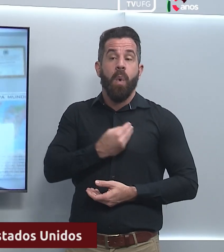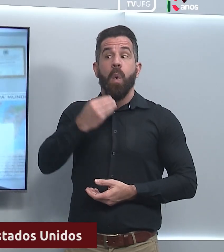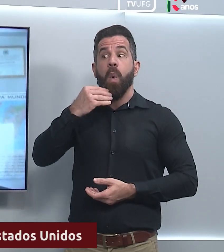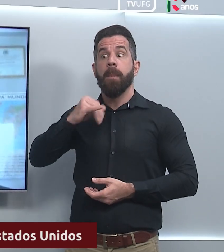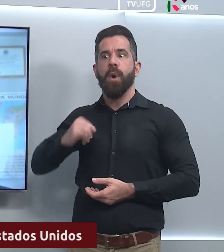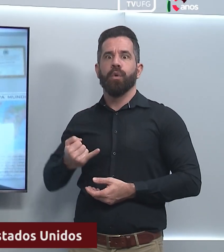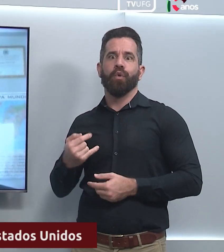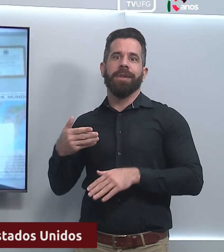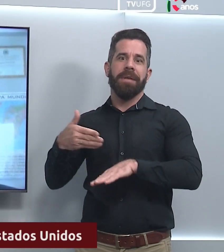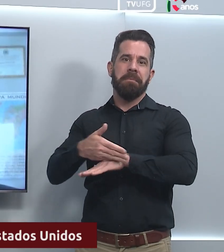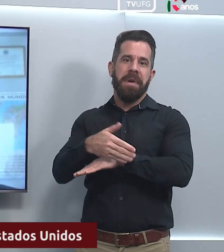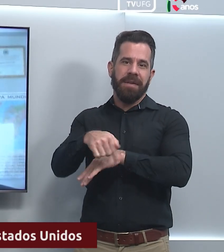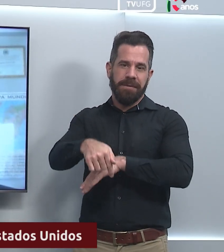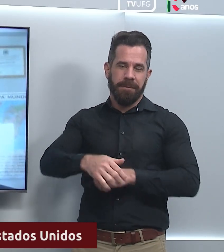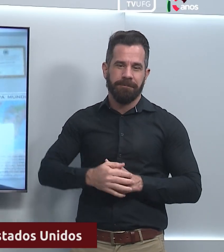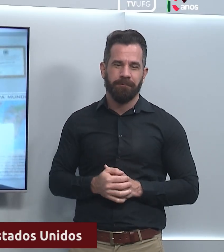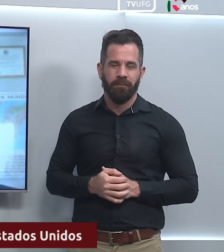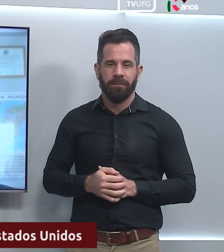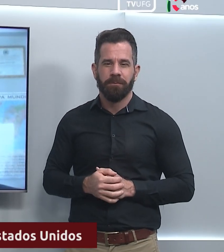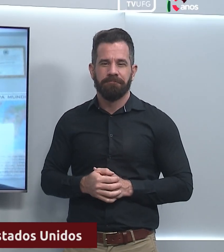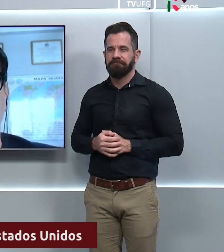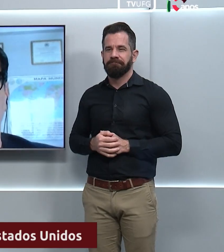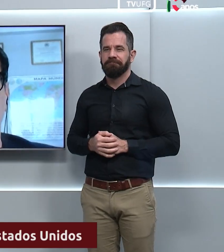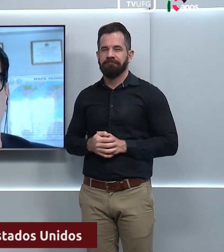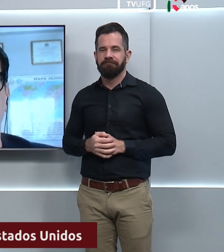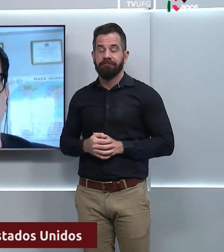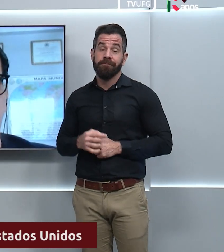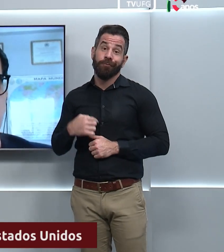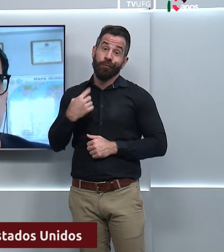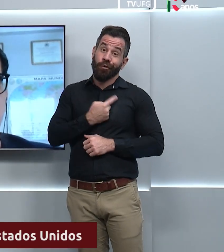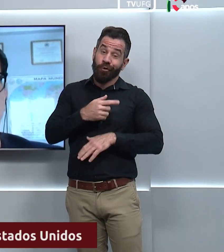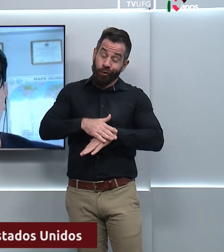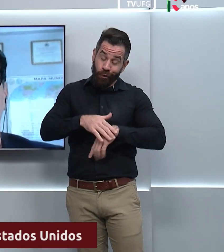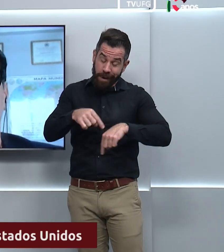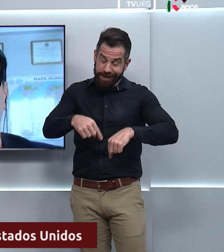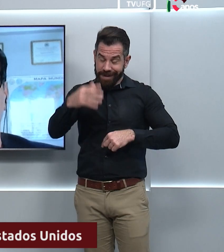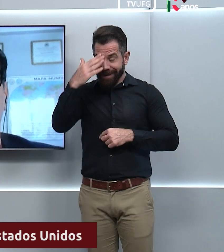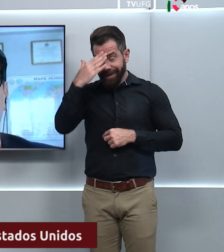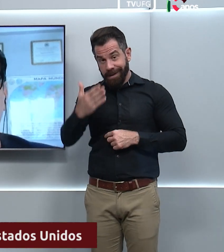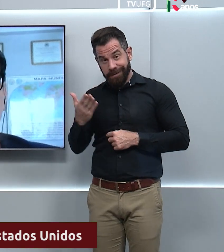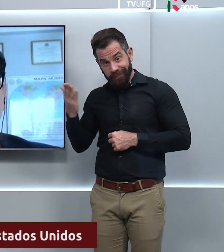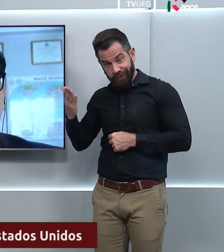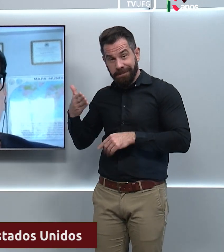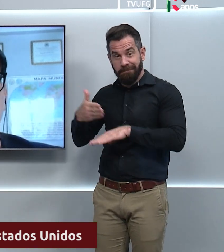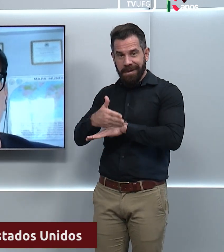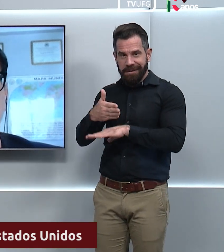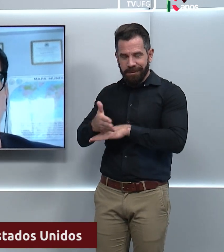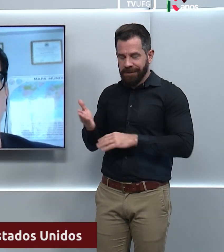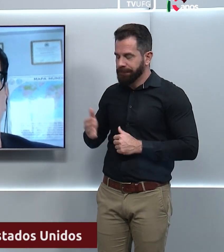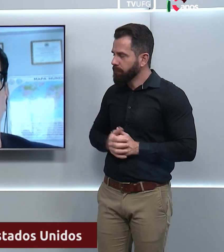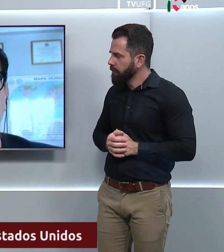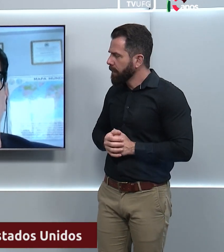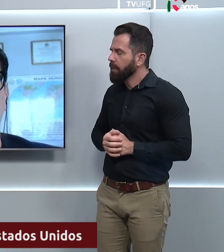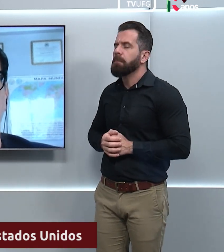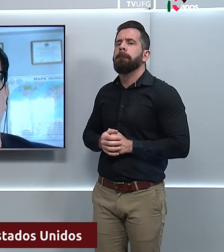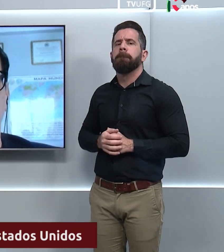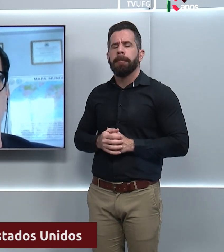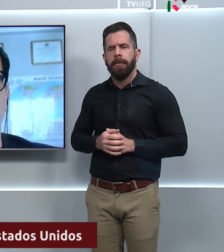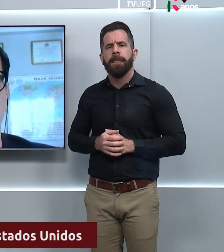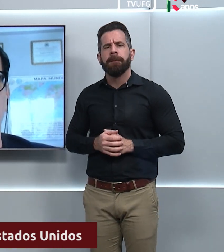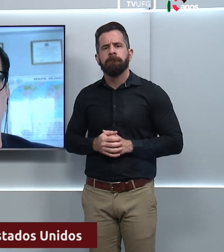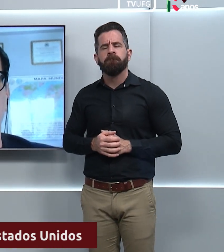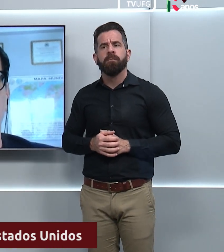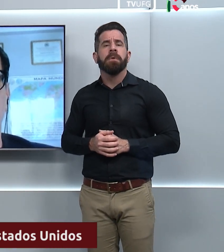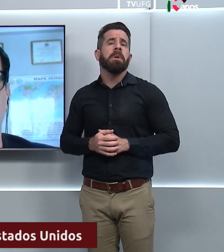de estar aqui. A gente que agradece, professor. Então, vamos começar. Pode ser que muitas pessoas que estão